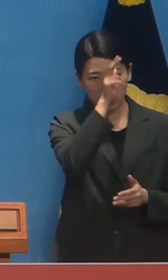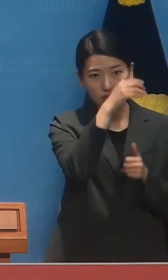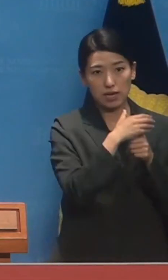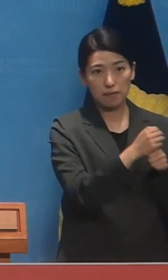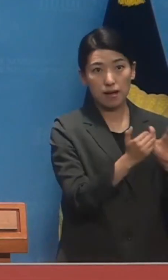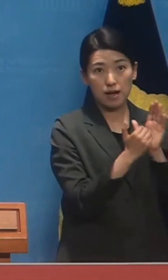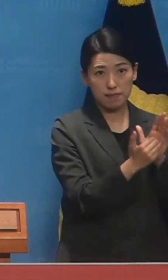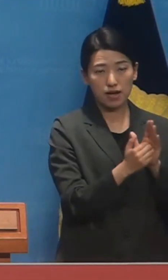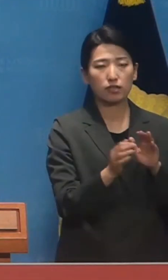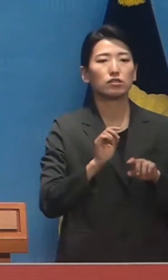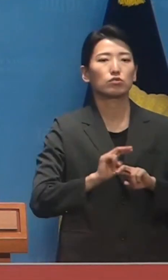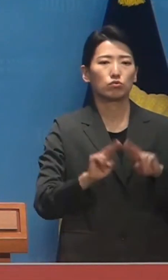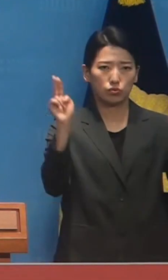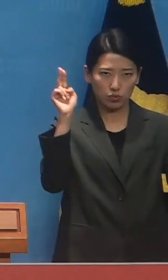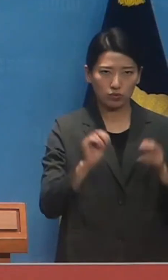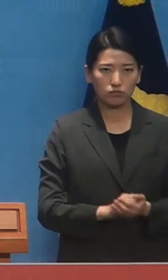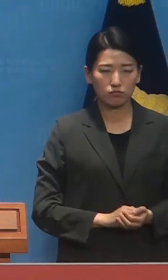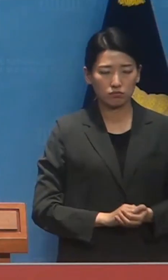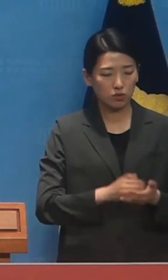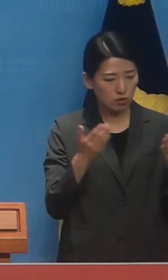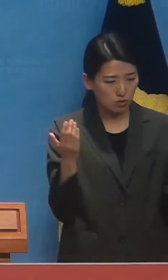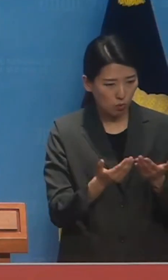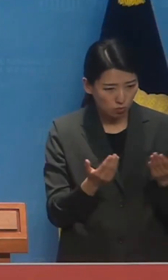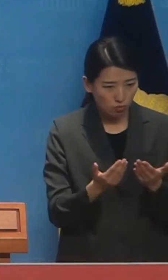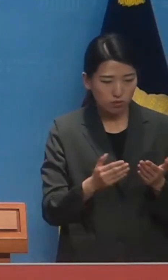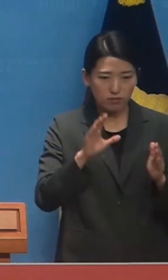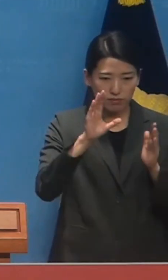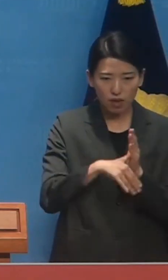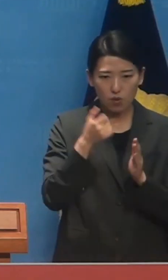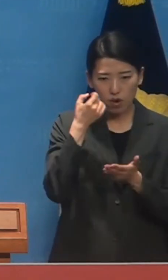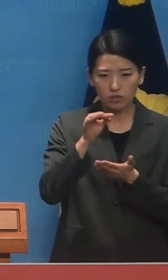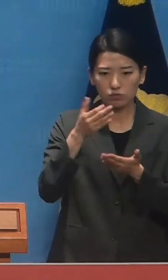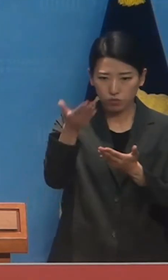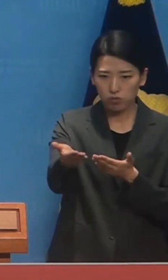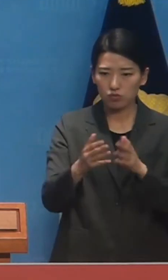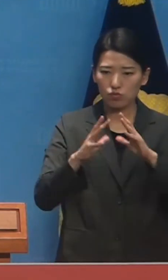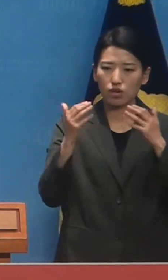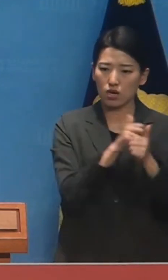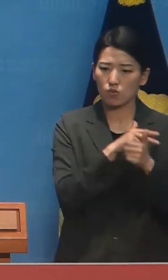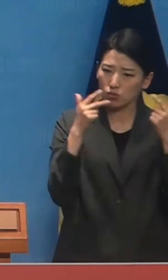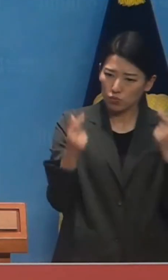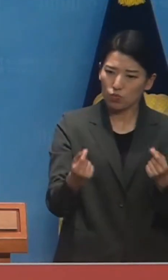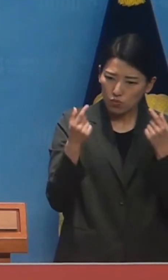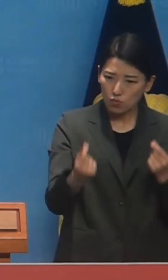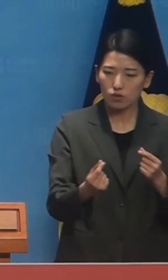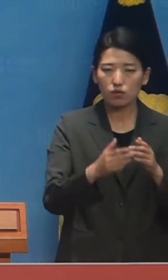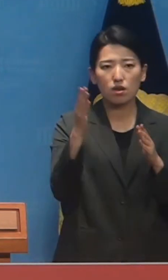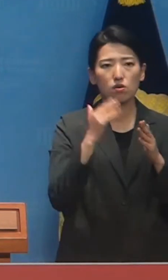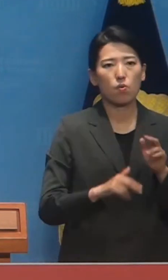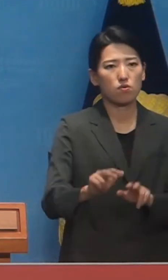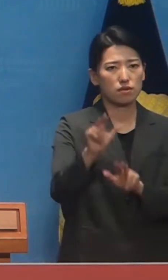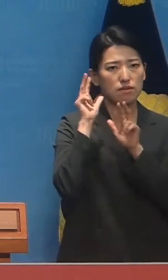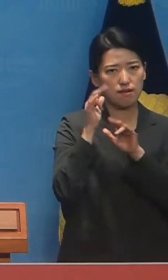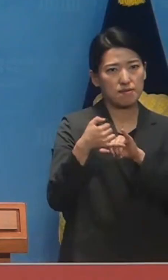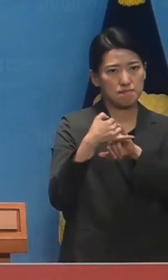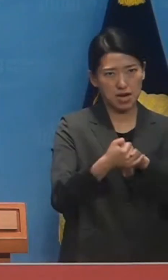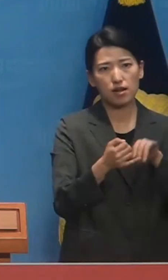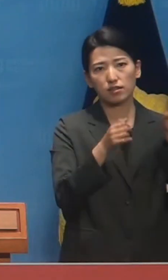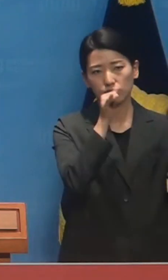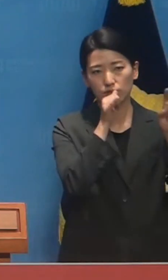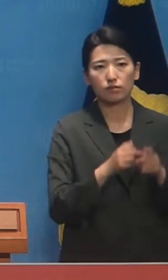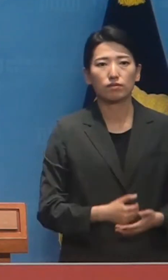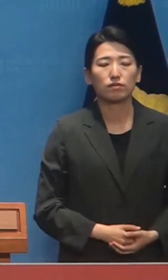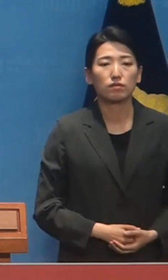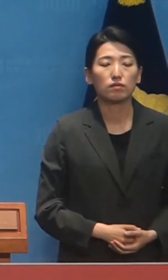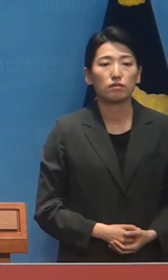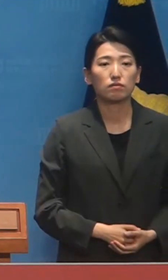문호동 무임금 원칙 세워서 국회의원에게도 적용하겠다고 하는 새로운 공약, 거기에